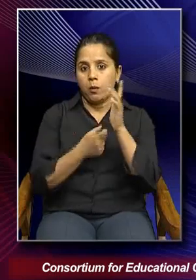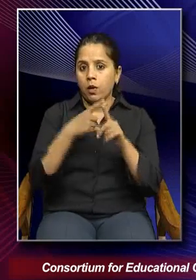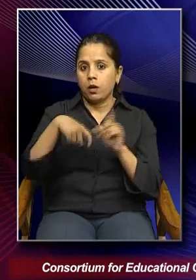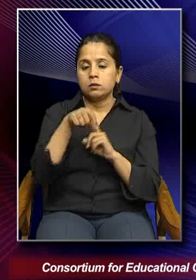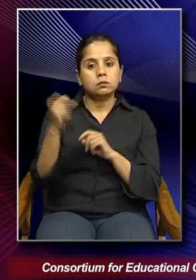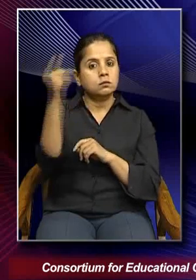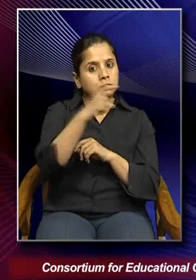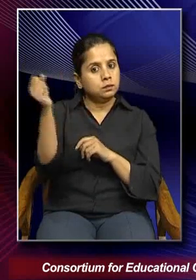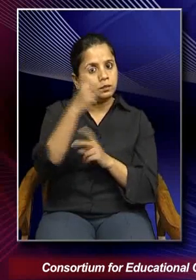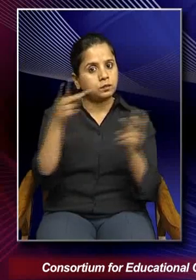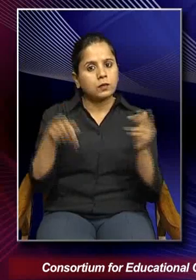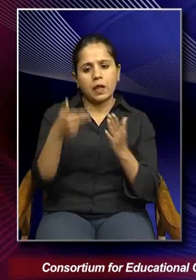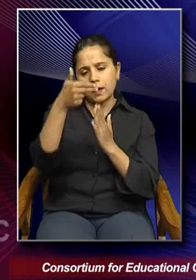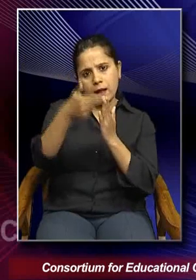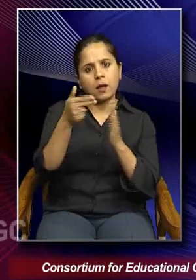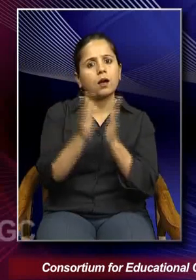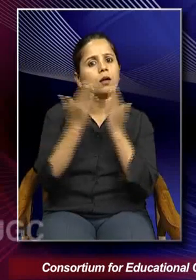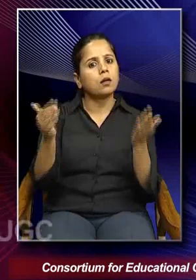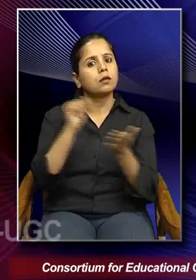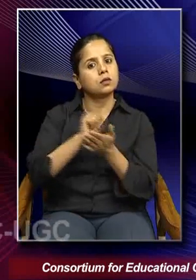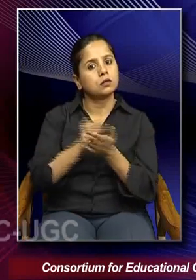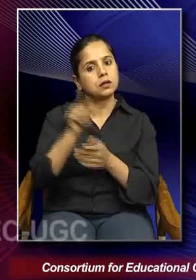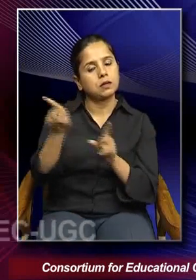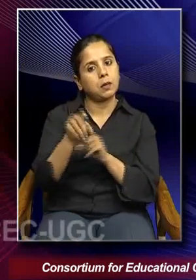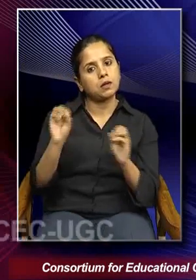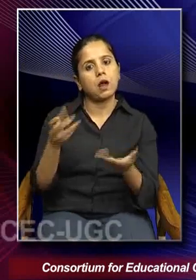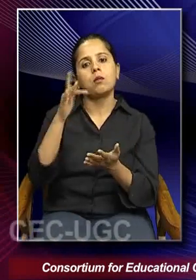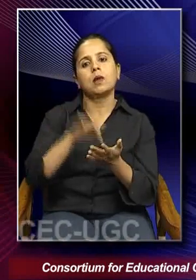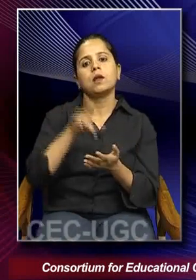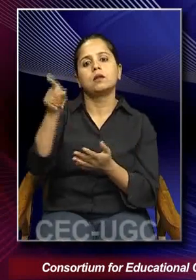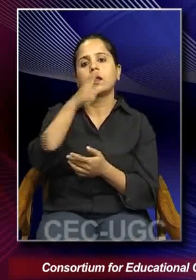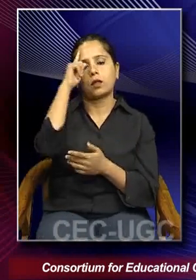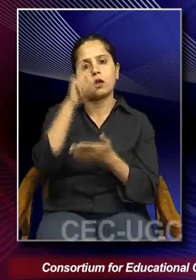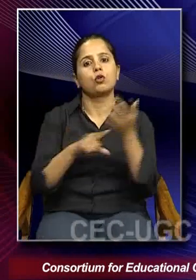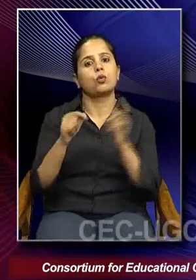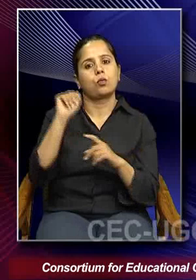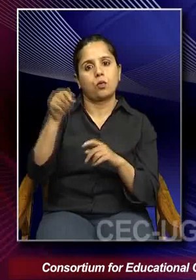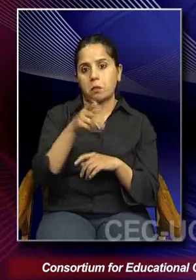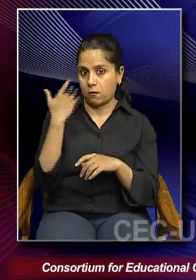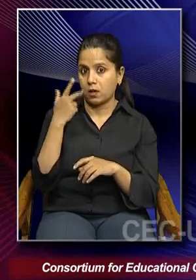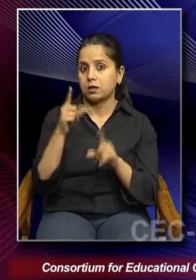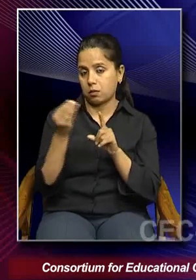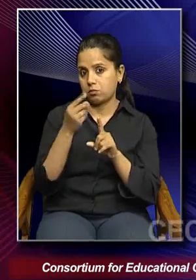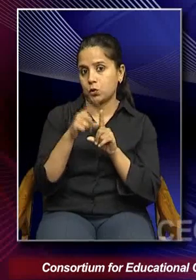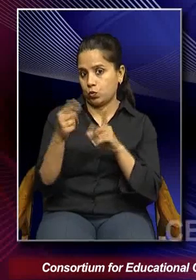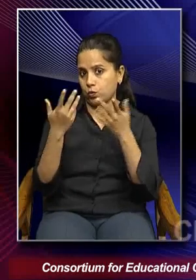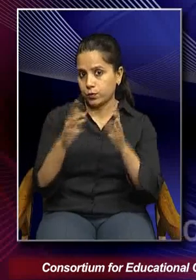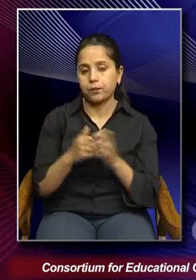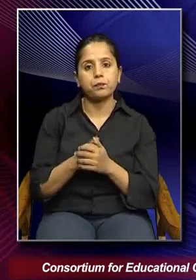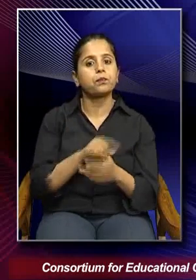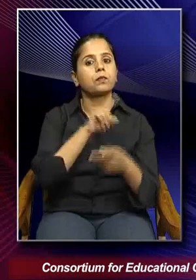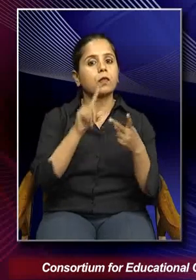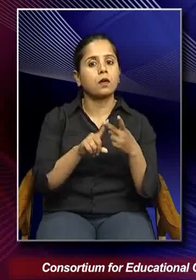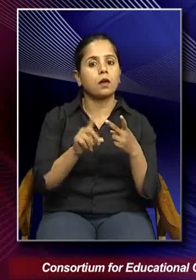नियमित रूप से वहीं से निकालना प्रारंभ करें उन्होंने ऐसा किया भी दूसरा